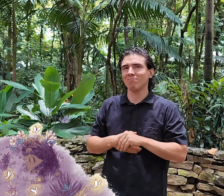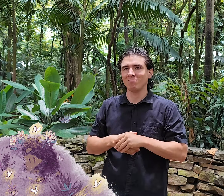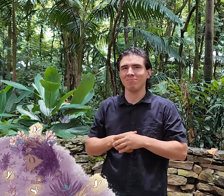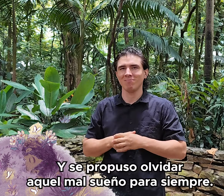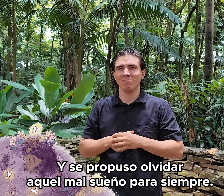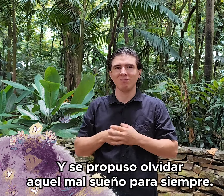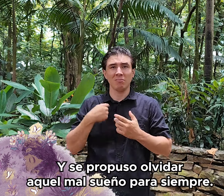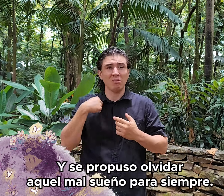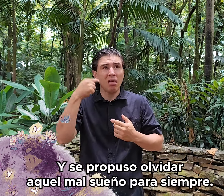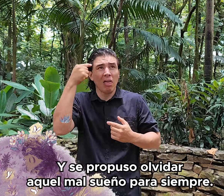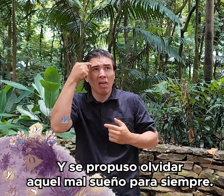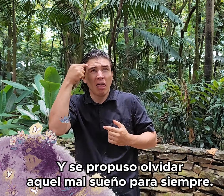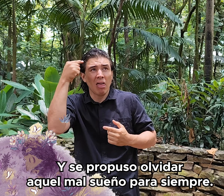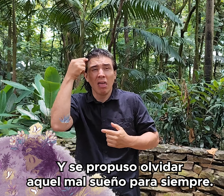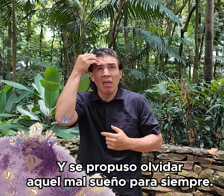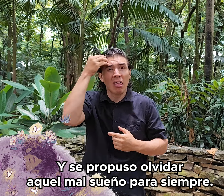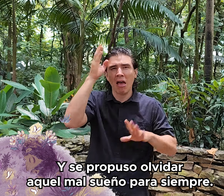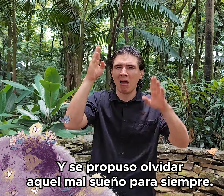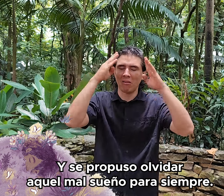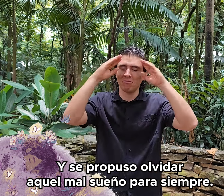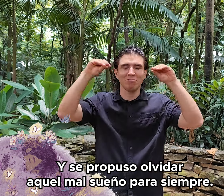Y se propuso olvidar aquel mal sueño para siempre.